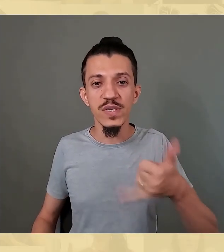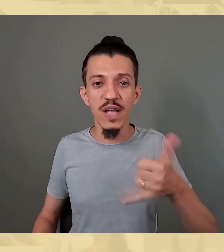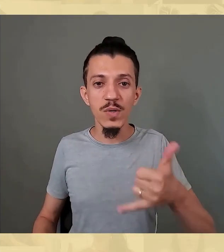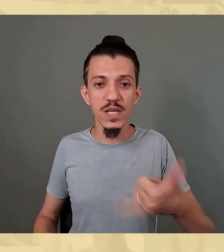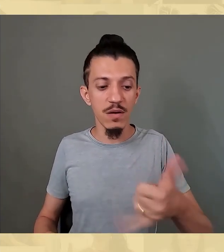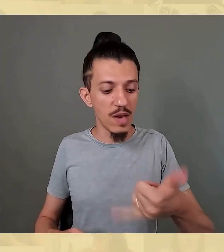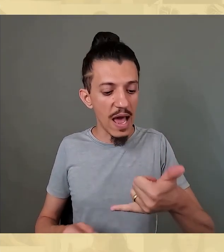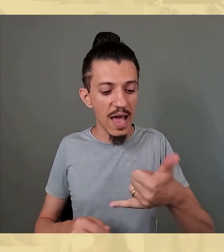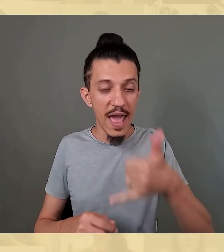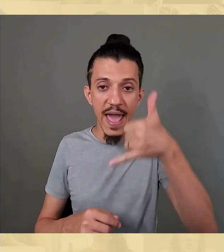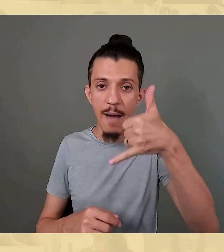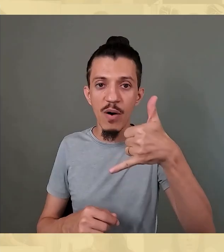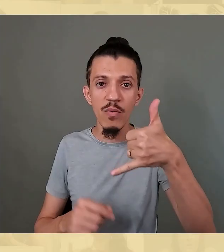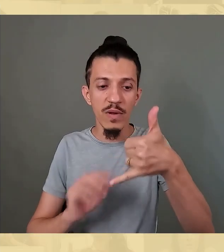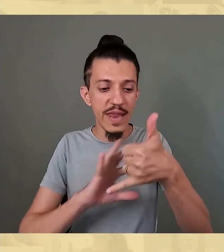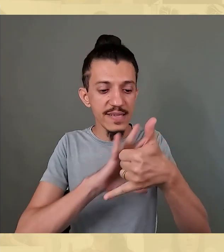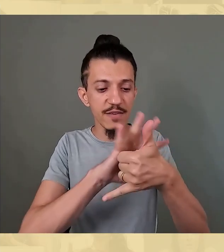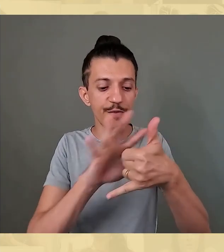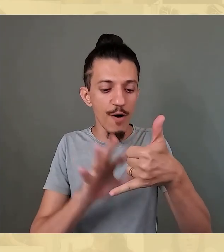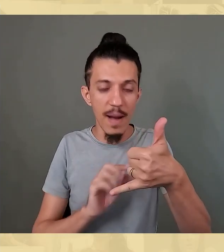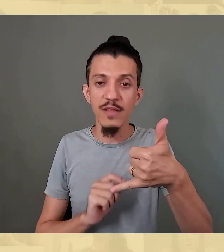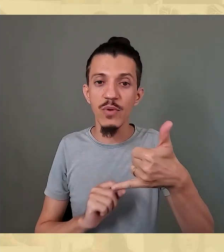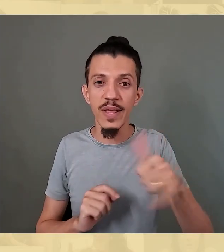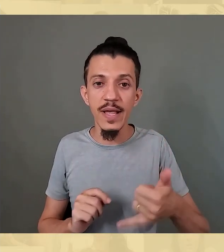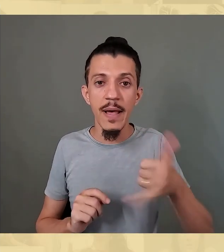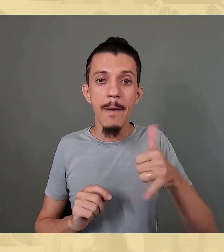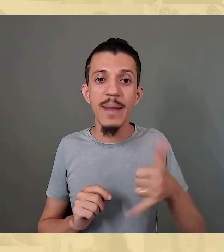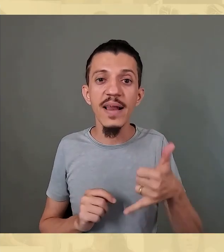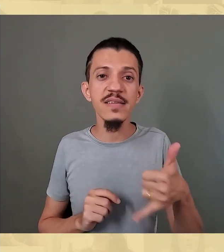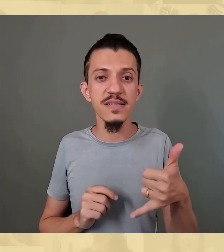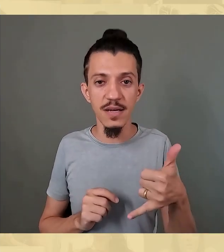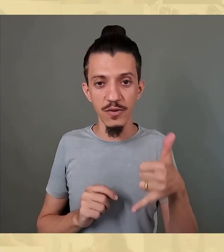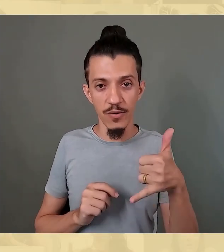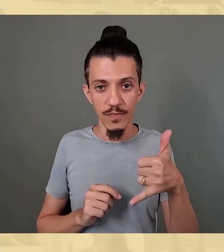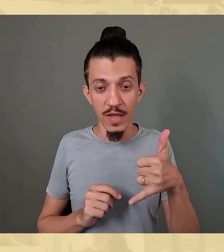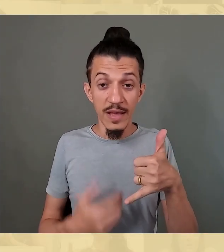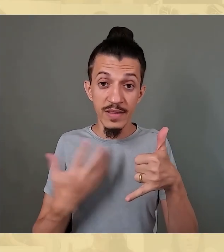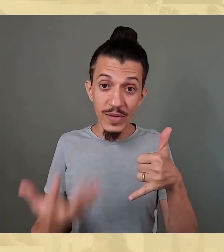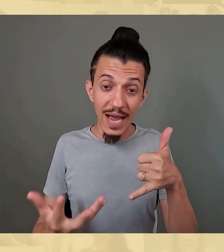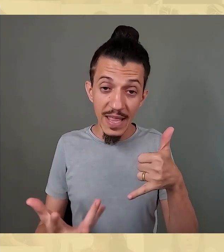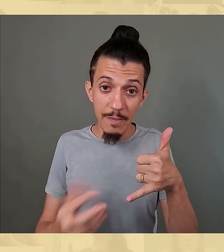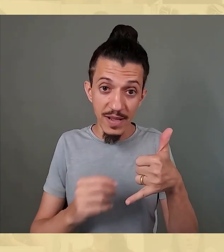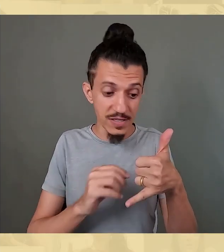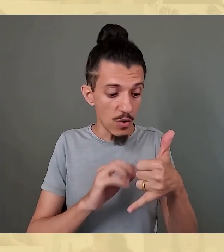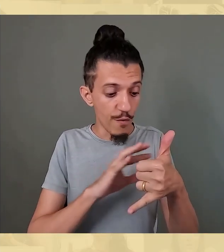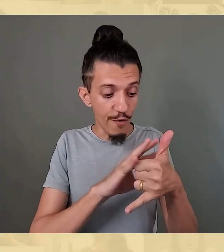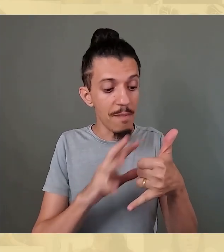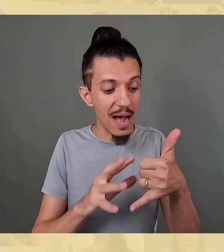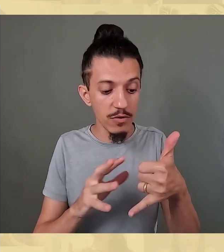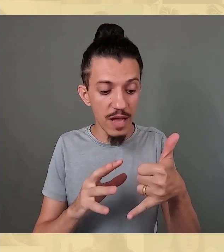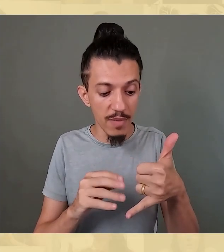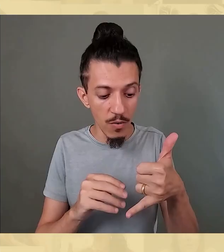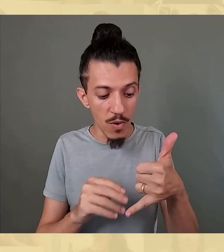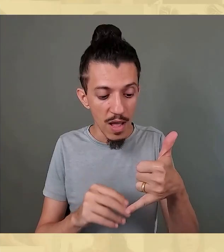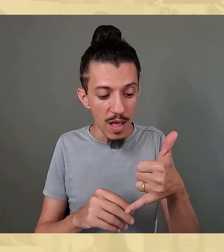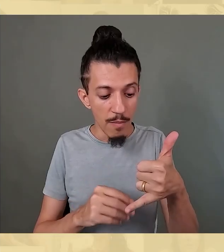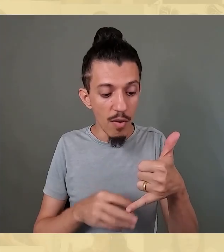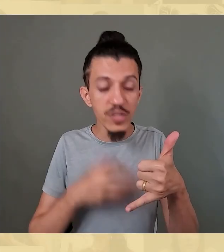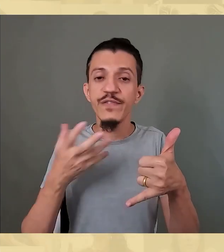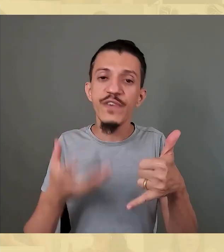O sinal de celular é a mão nesse formato aqui, balançando. Então, na Libras, o formato da